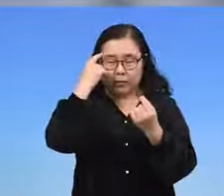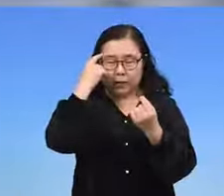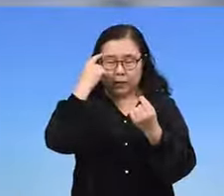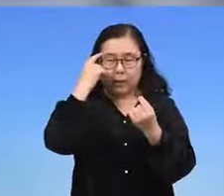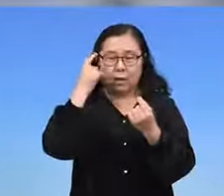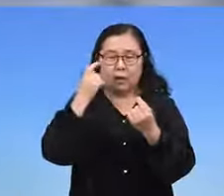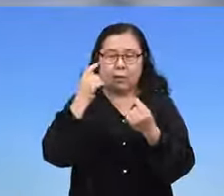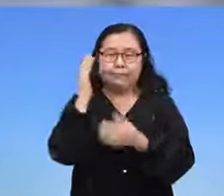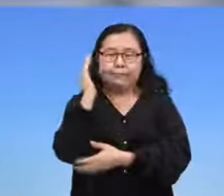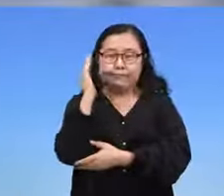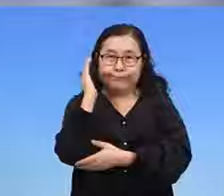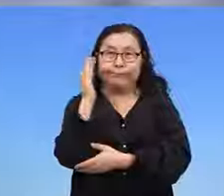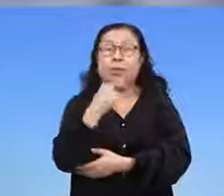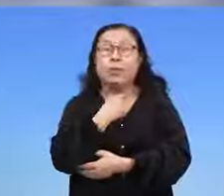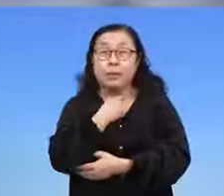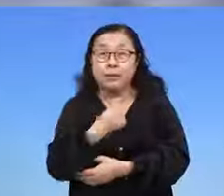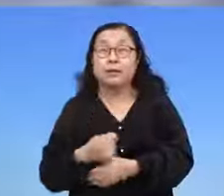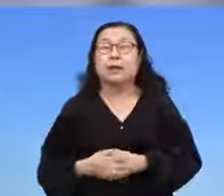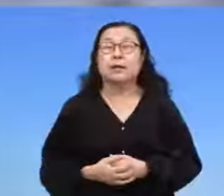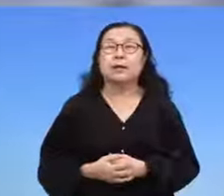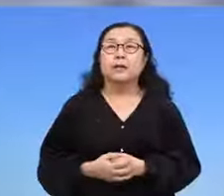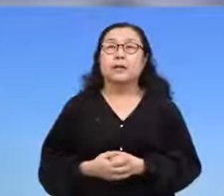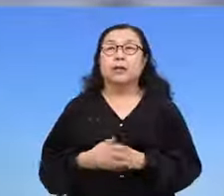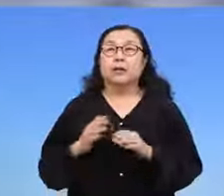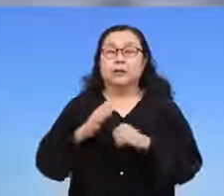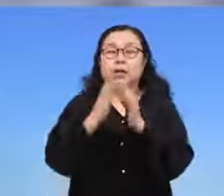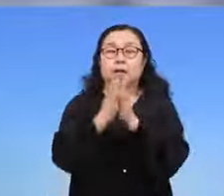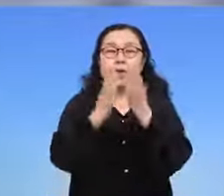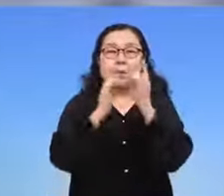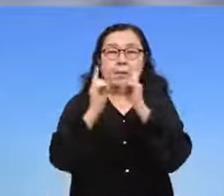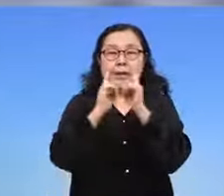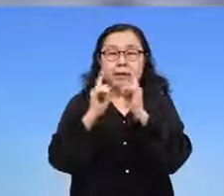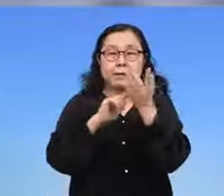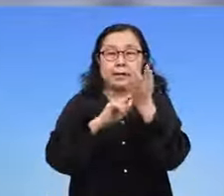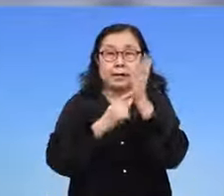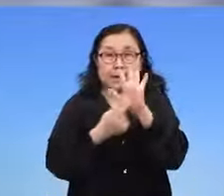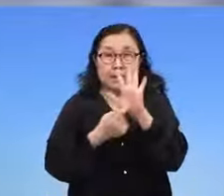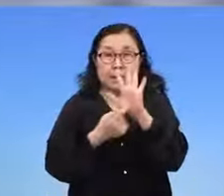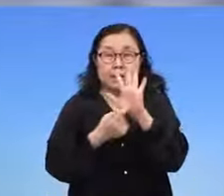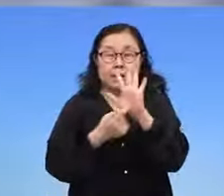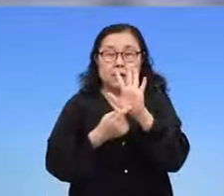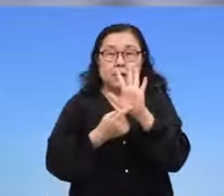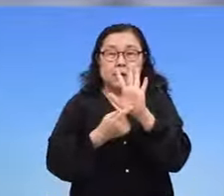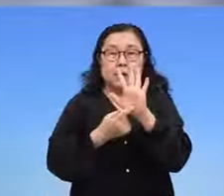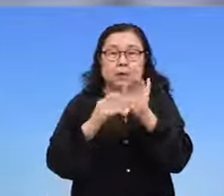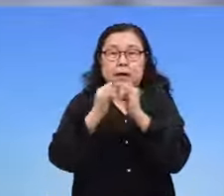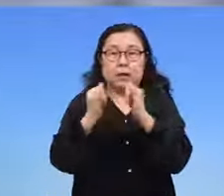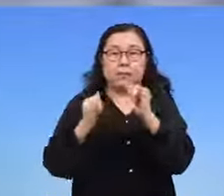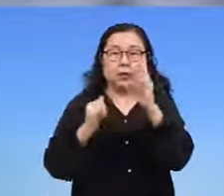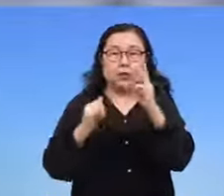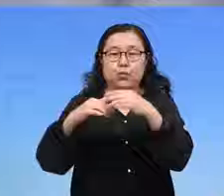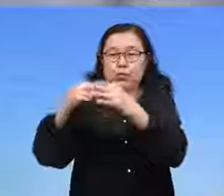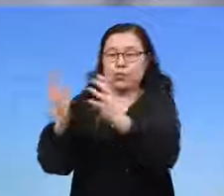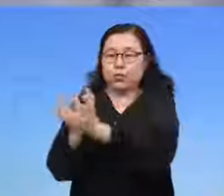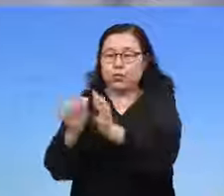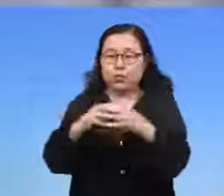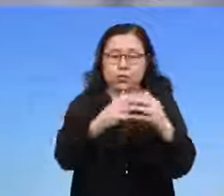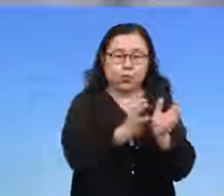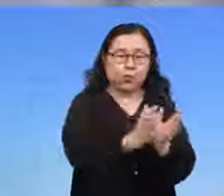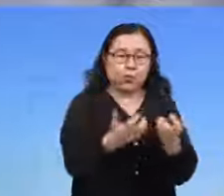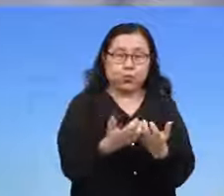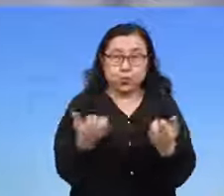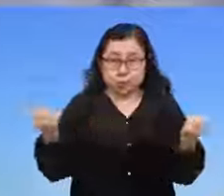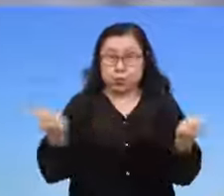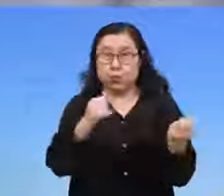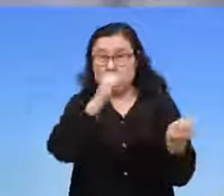원하는데요, 이런 관점으로 본문을 보면은 오늘 본문에 등장하는 인물들이 딱 두 그룹으로 나누어지는